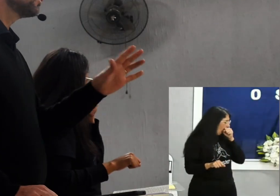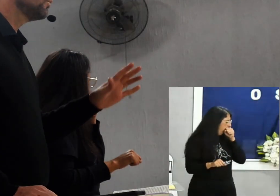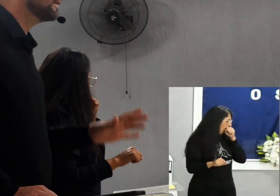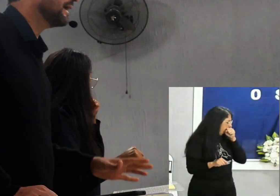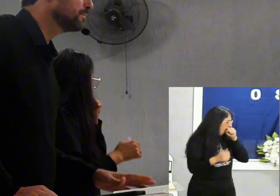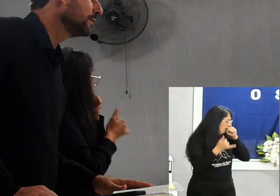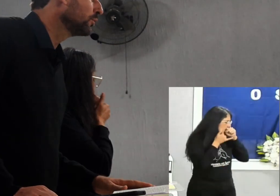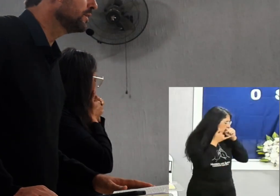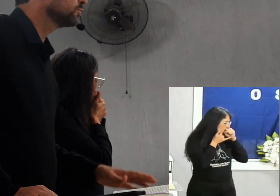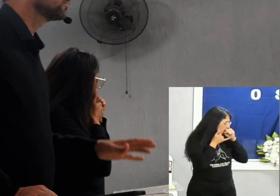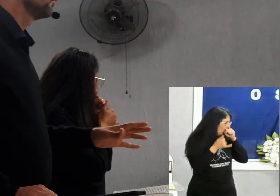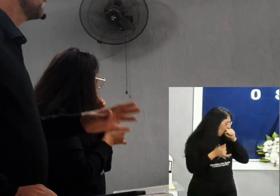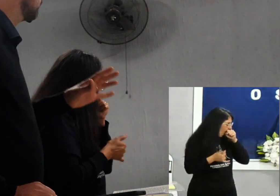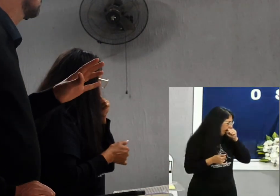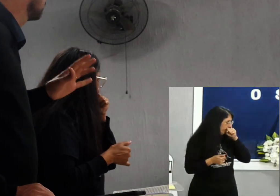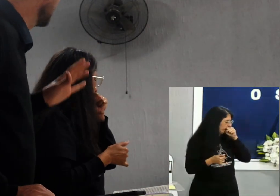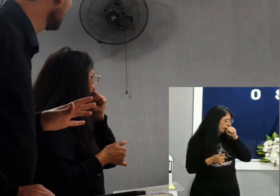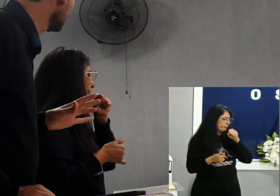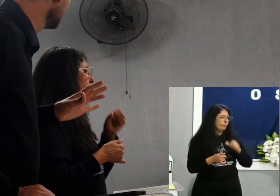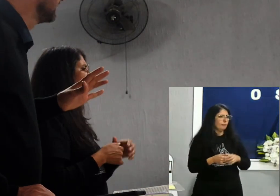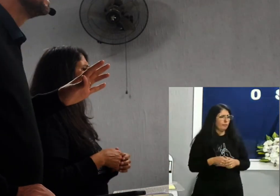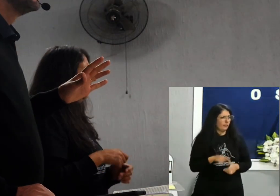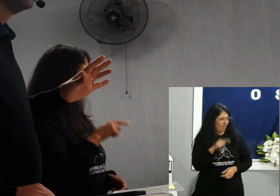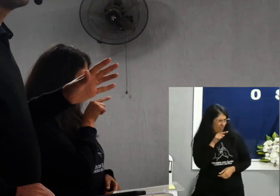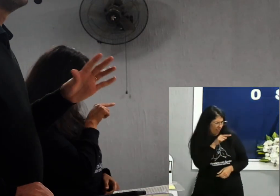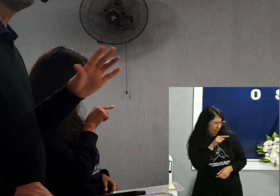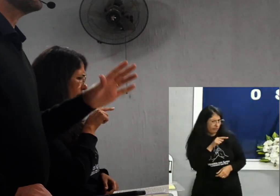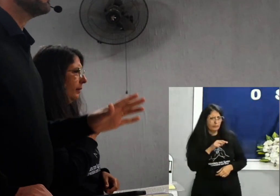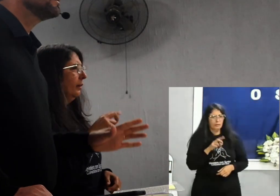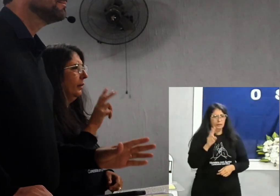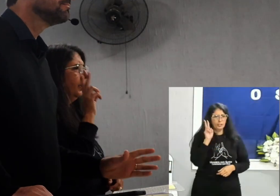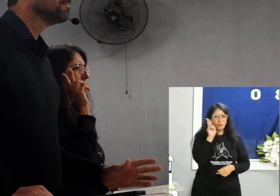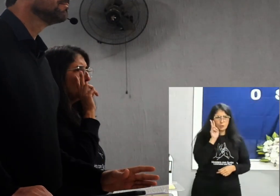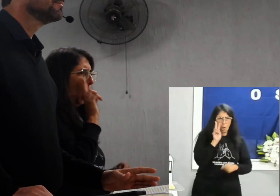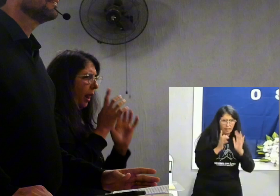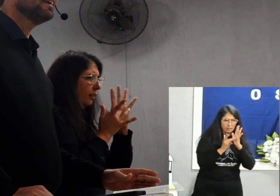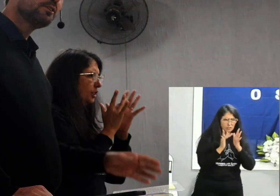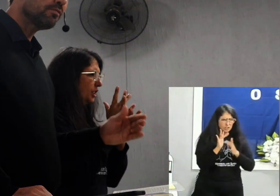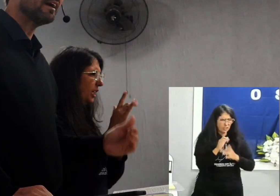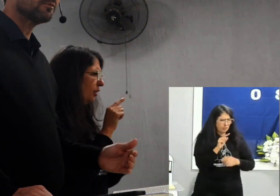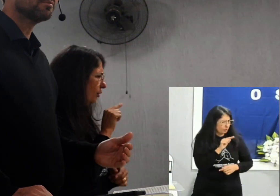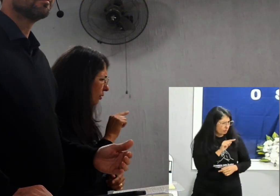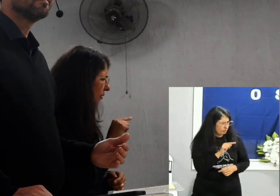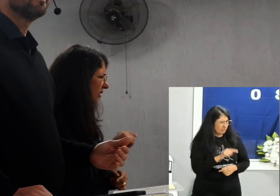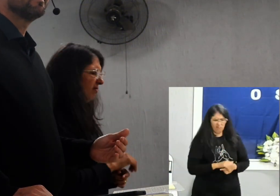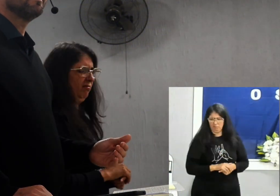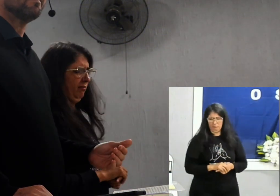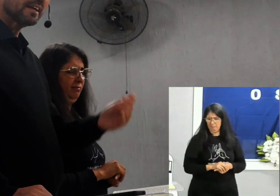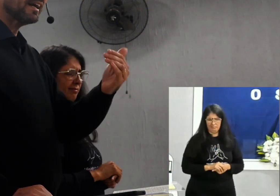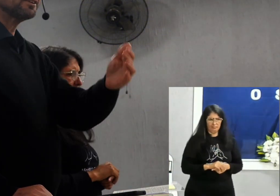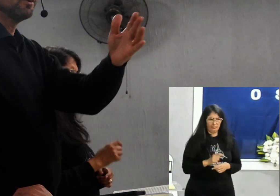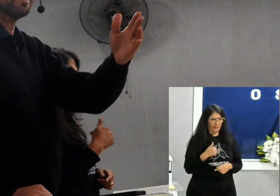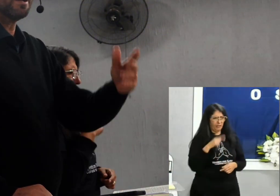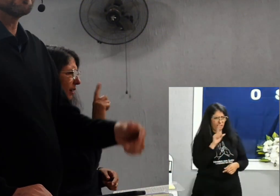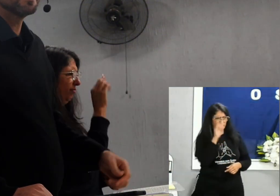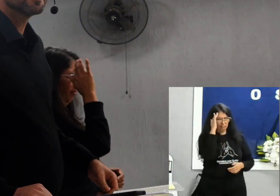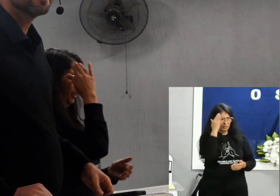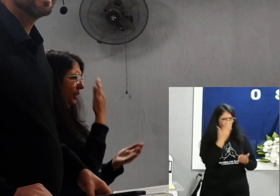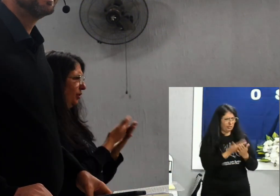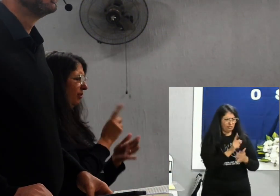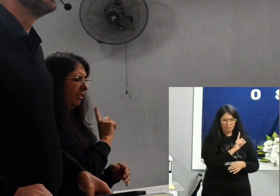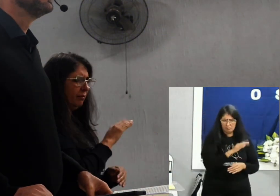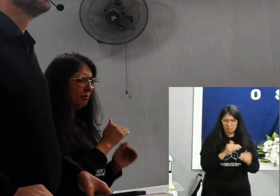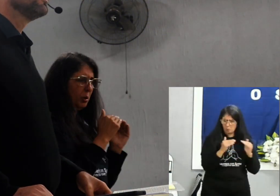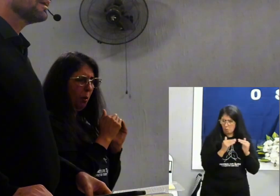racional. Não, isso não cabe no que eu estou acostumado. Isso não cabe. E de fato, é verdade, não cabe